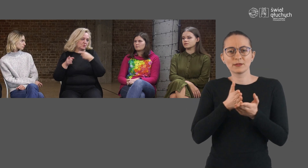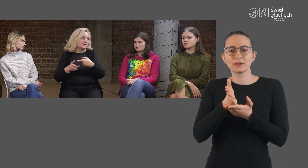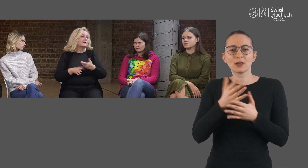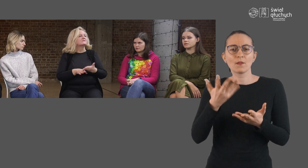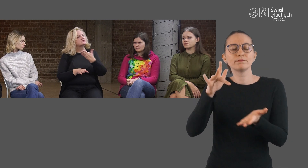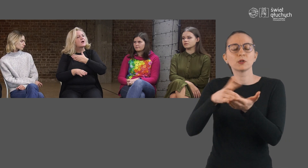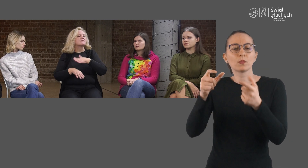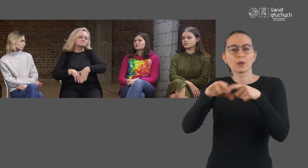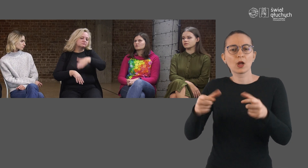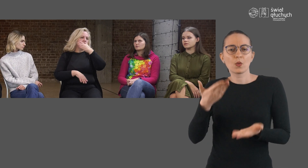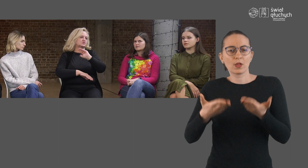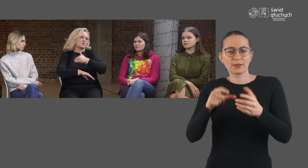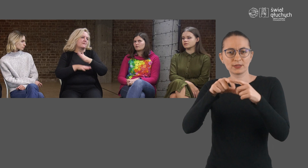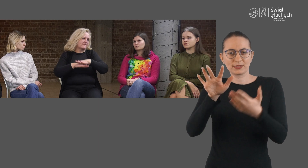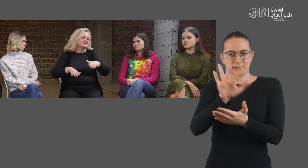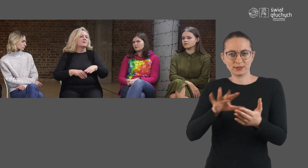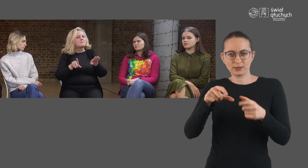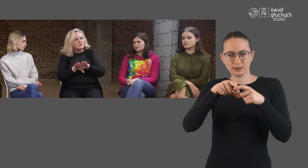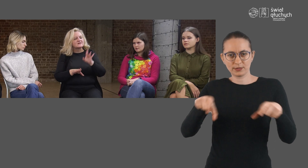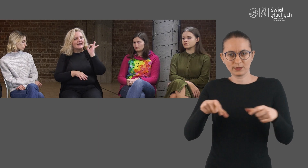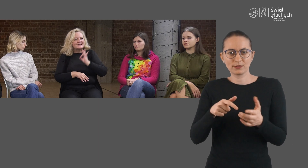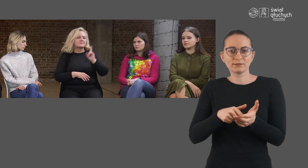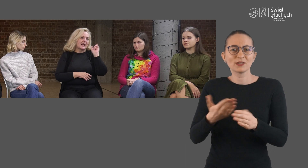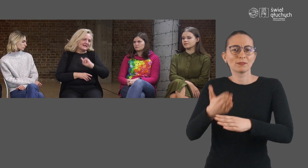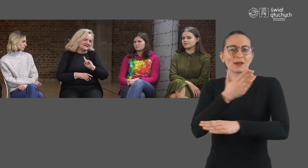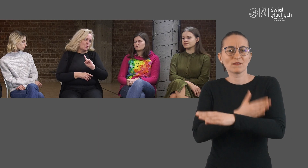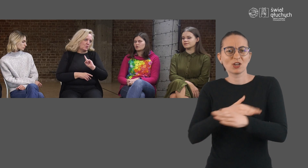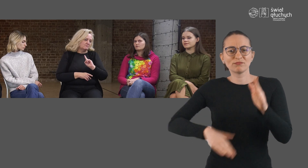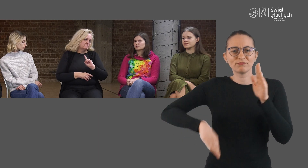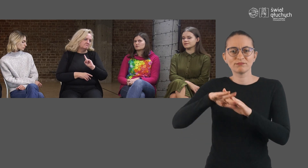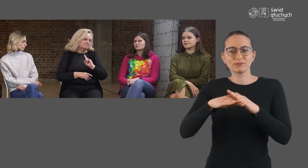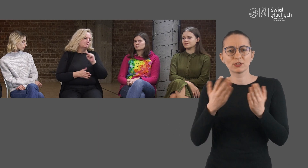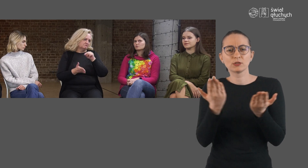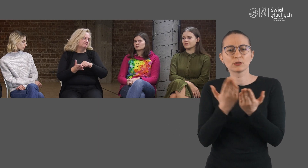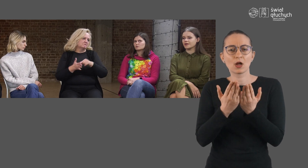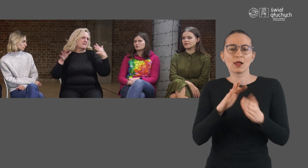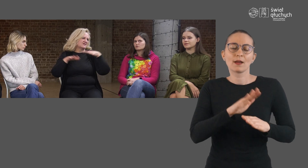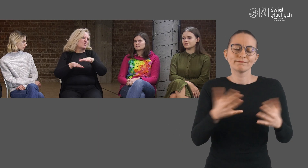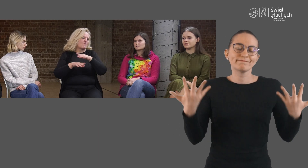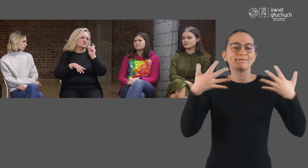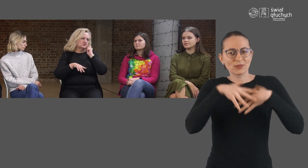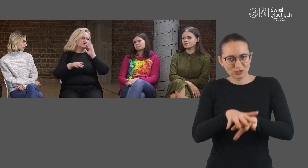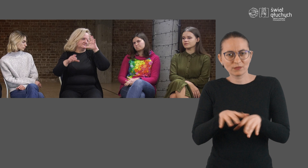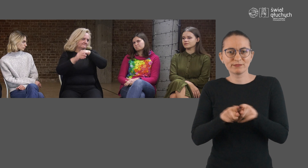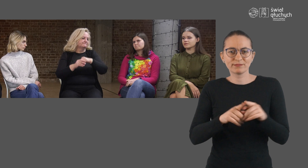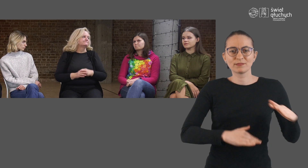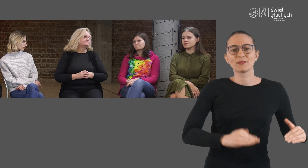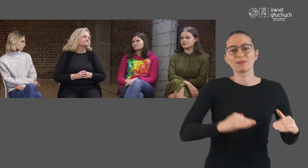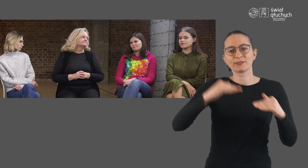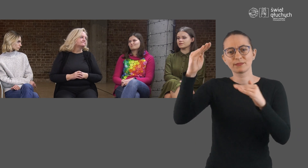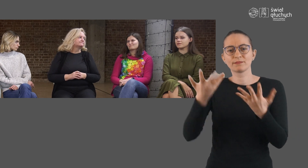odbywałam w szkołach masowych. Szkołę podstawową, gimnazjum i liceum uczęszczałam właśnie do szkół słyszących.